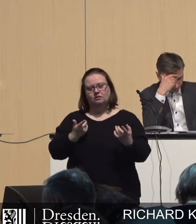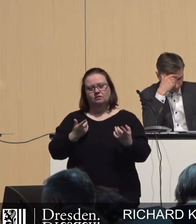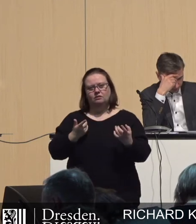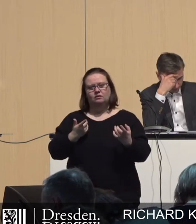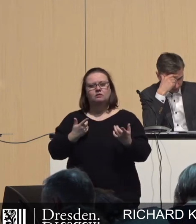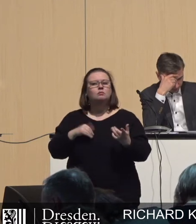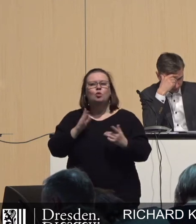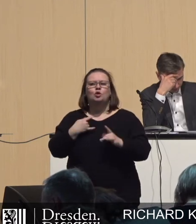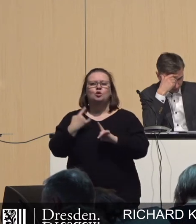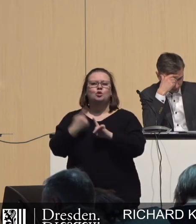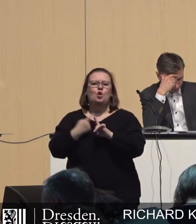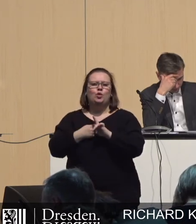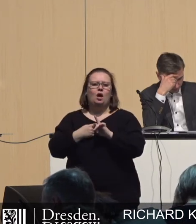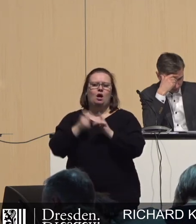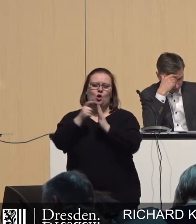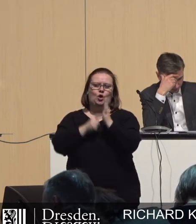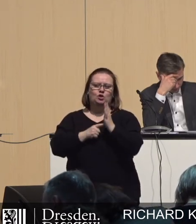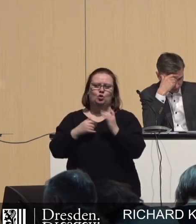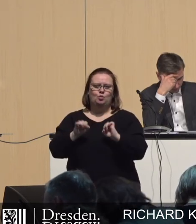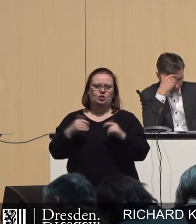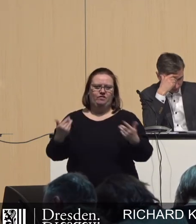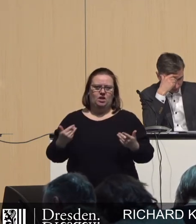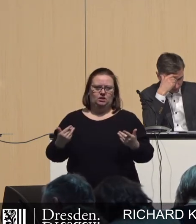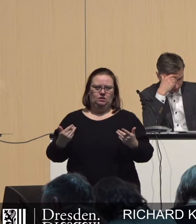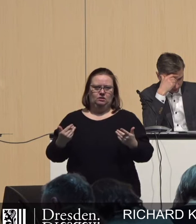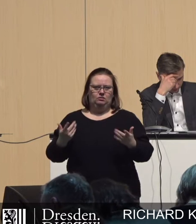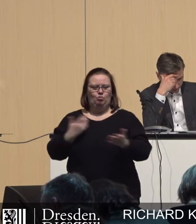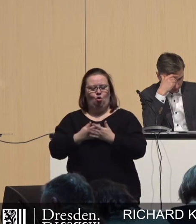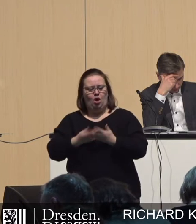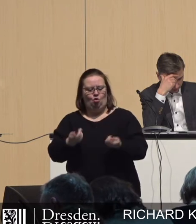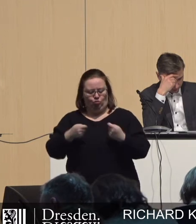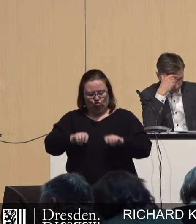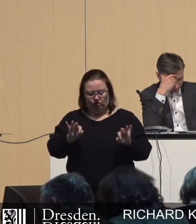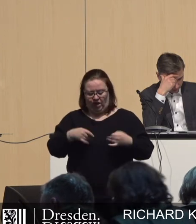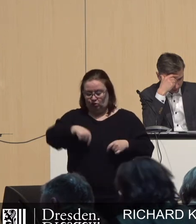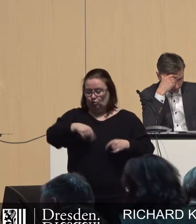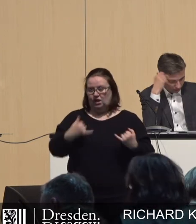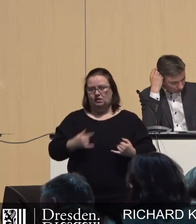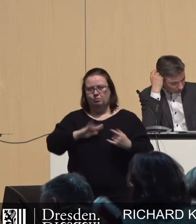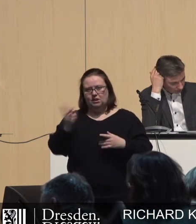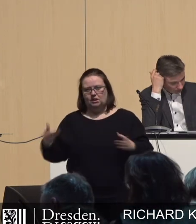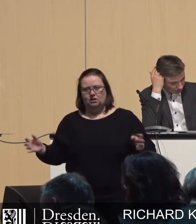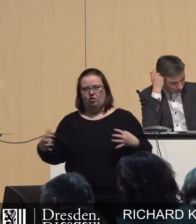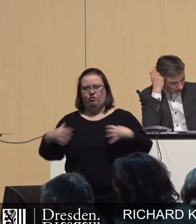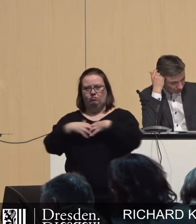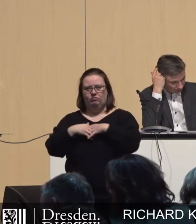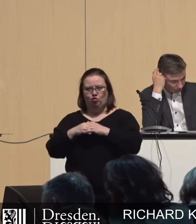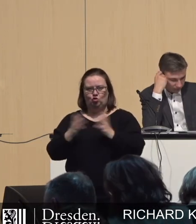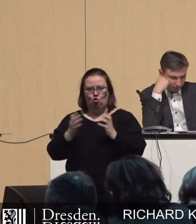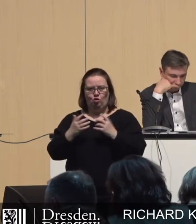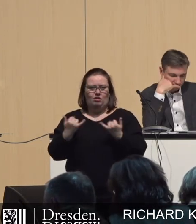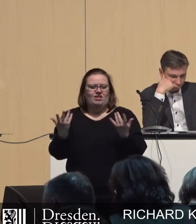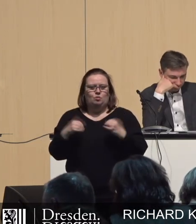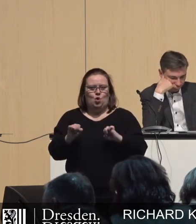was es denn noch für Sonderkonditionen innerhalb der Beschlussfassung jetzt hin zur Fusion oder mit der Fusion selber geben